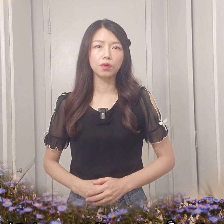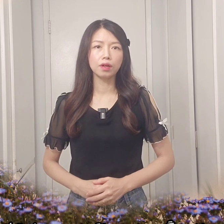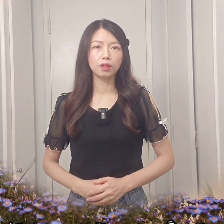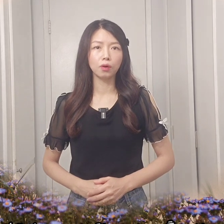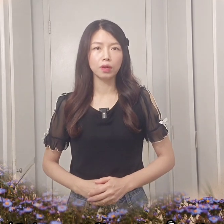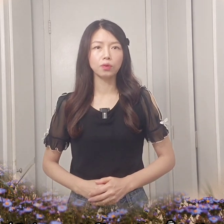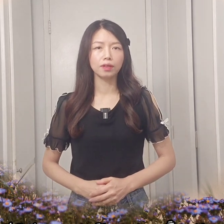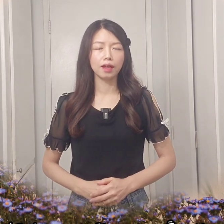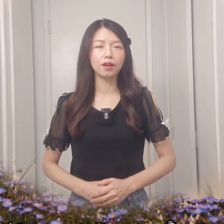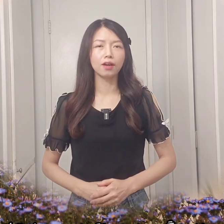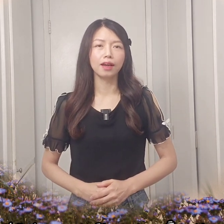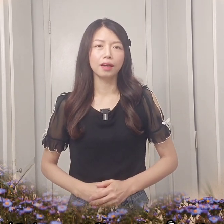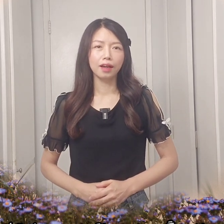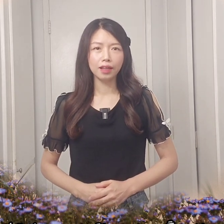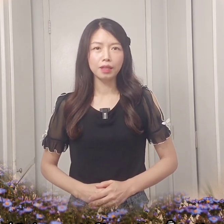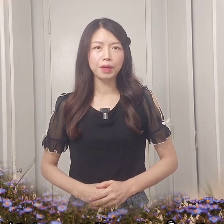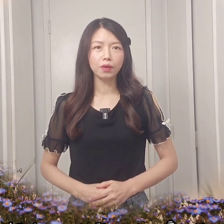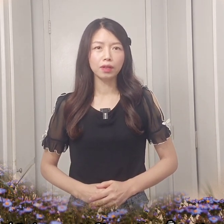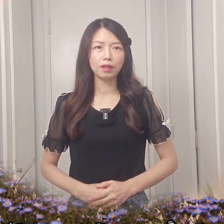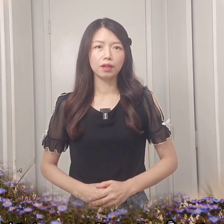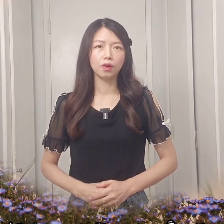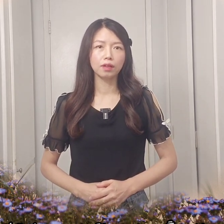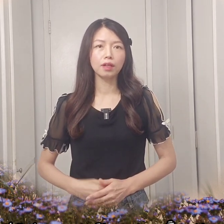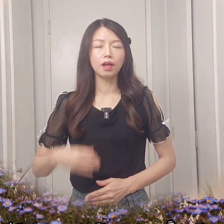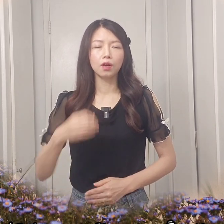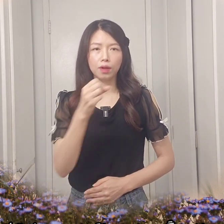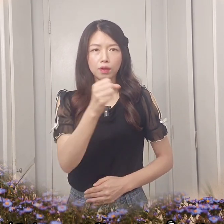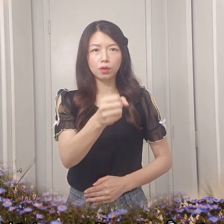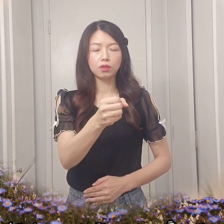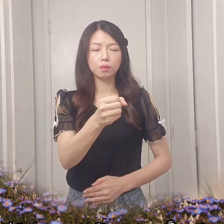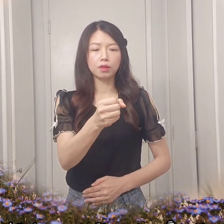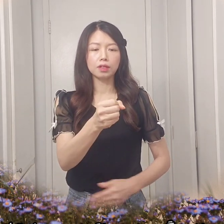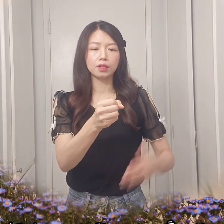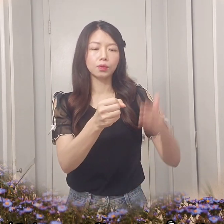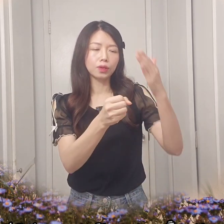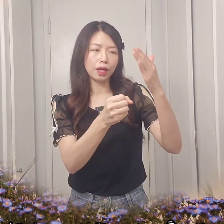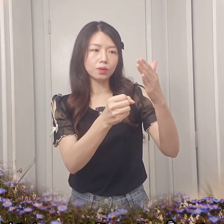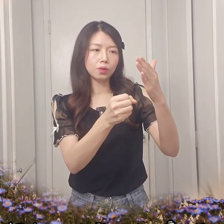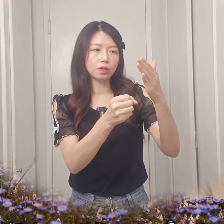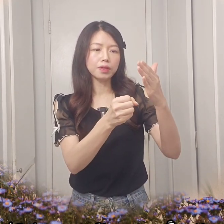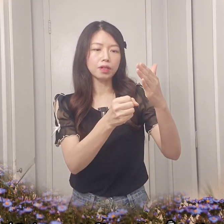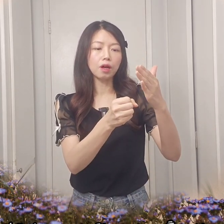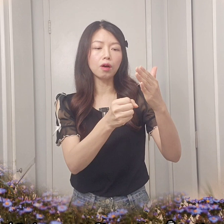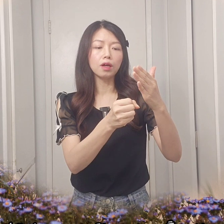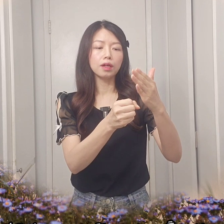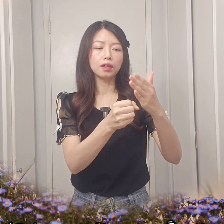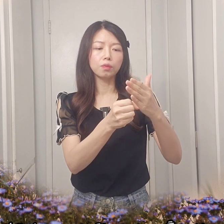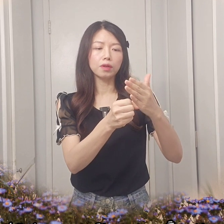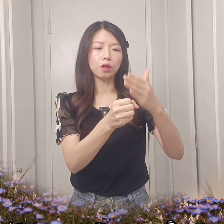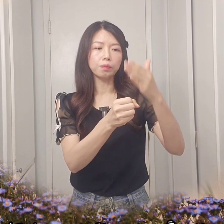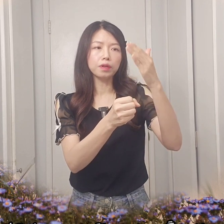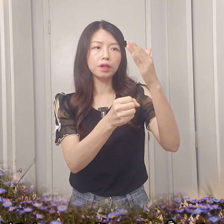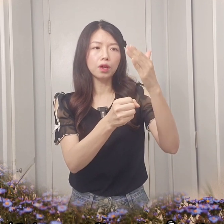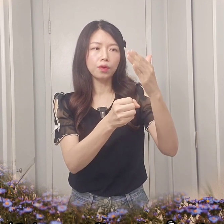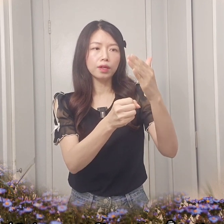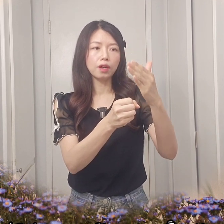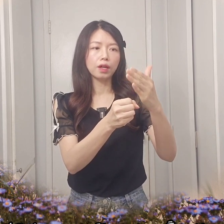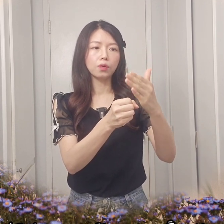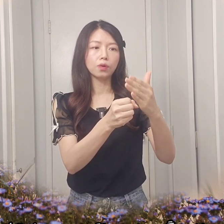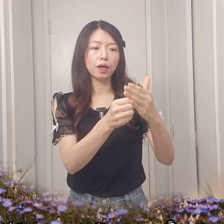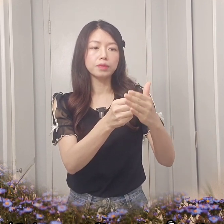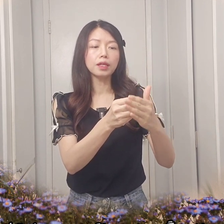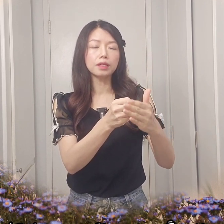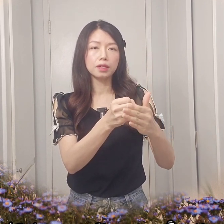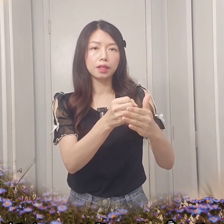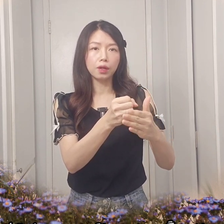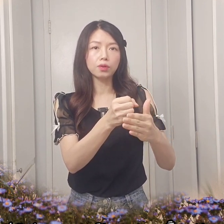뜻의 수어를 더해줬는데요. 하나님이라고 한 뜻의 수어는 왼손은 주먹 쥐시고 다른 손은 펴셔서 이 주먹 옆을 위에서